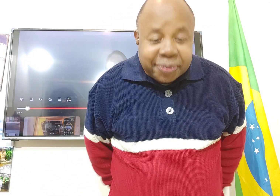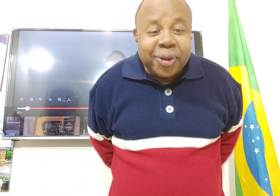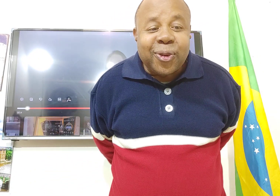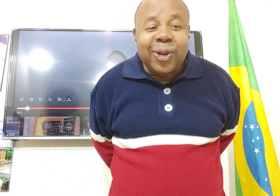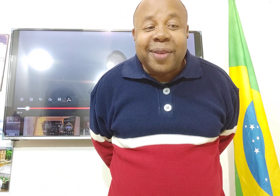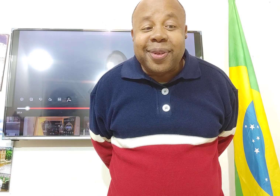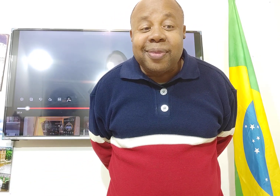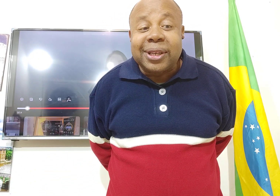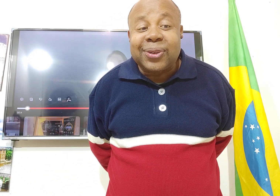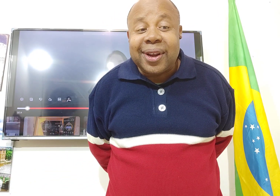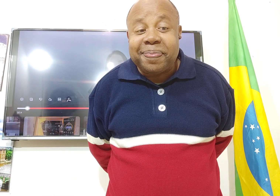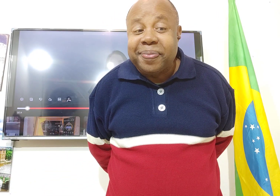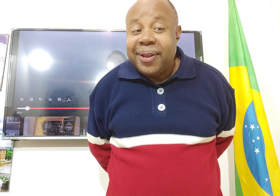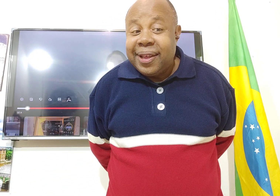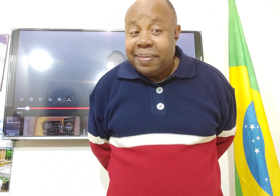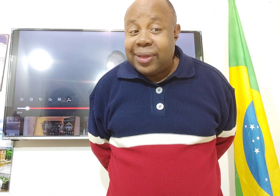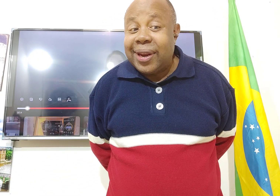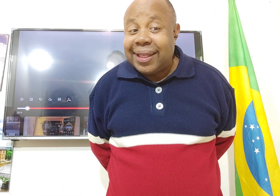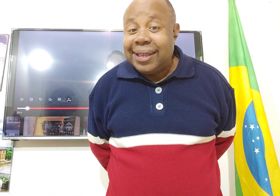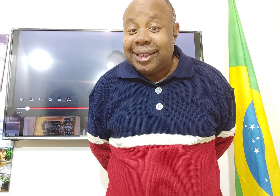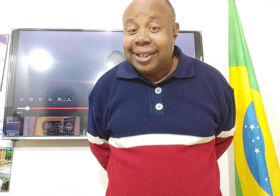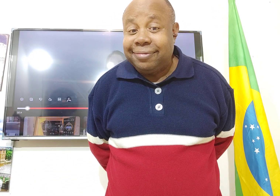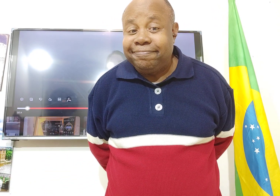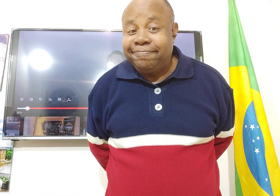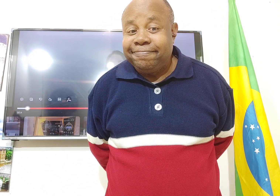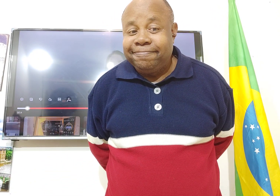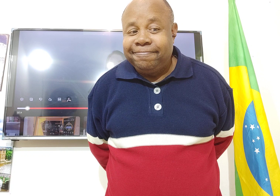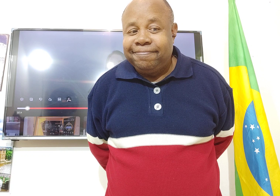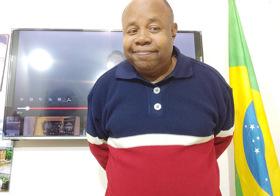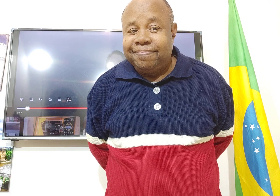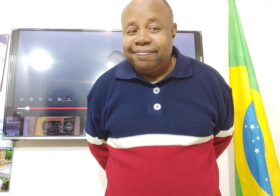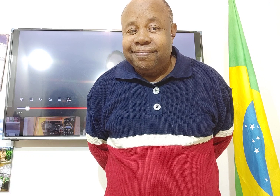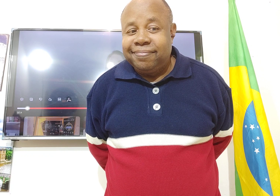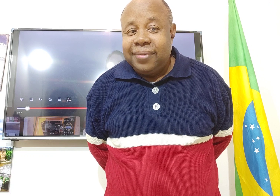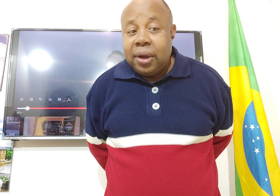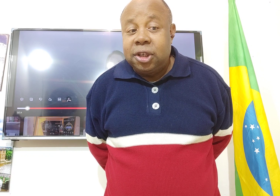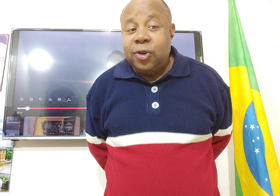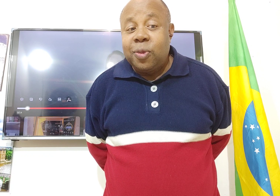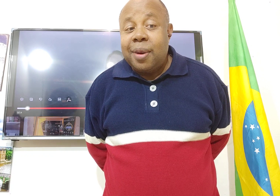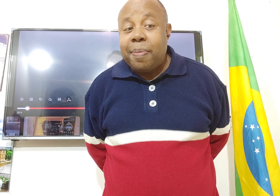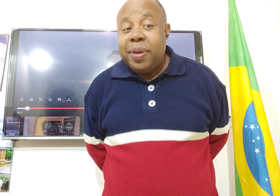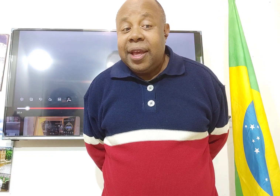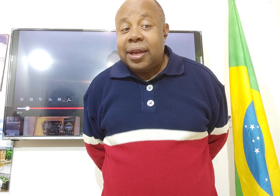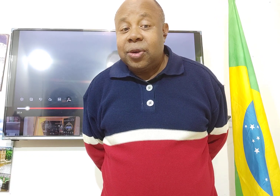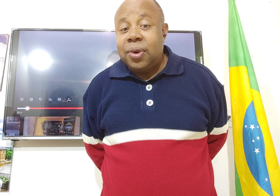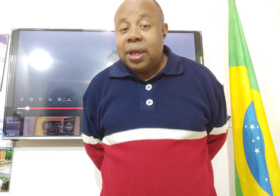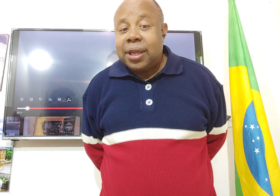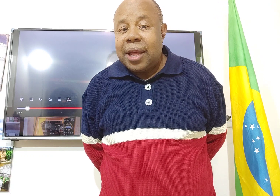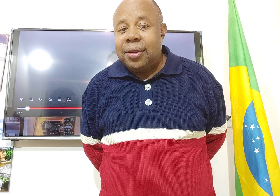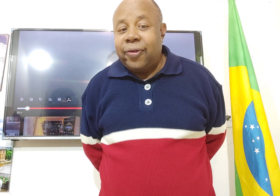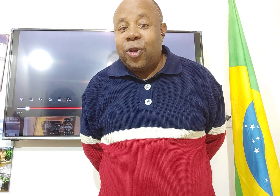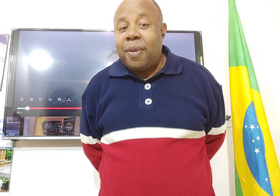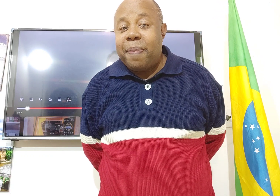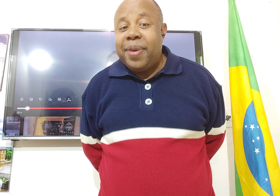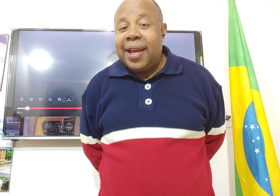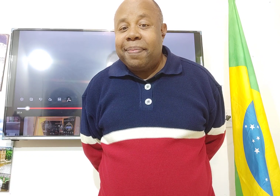Depois eu vou contar pra vocês uma história triste. Eu tive que tomar uma pinga, acho que 1 ano atrás. Tive que tomar uma pinga